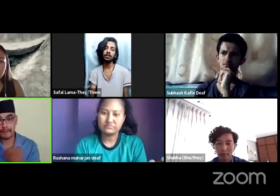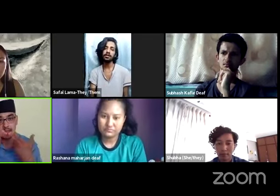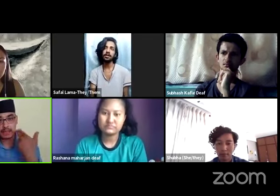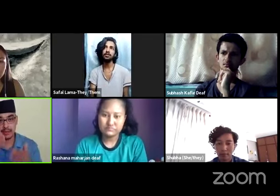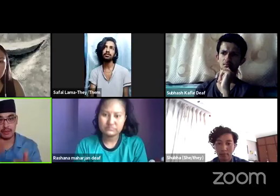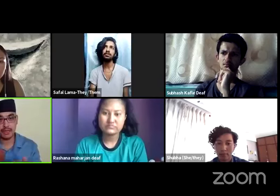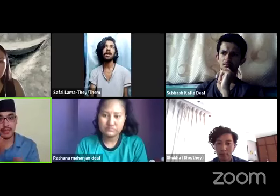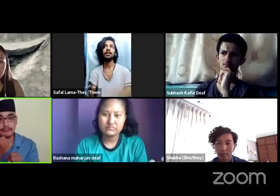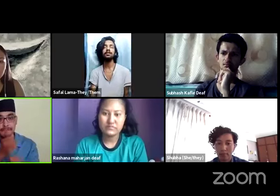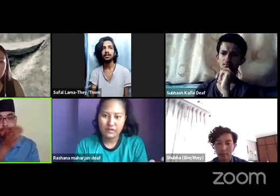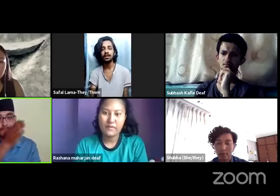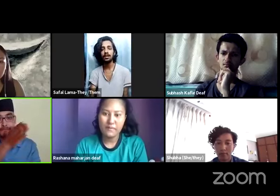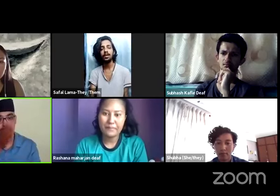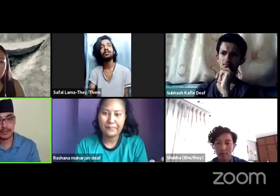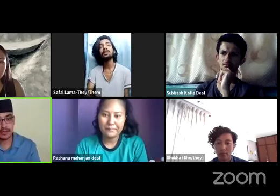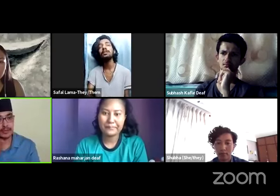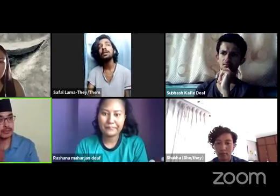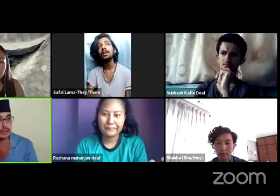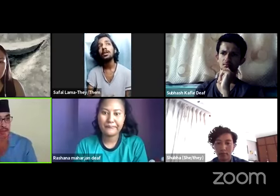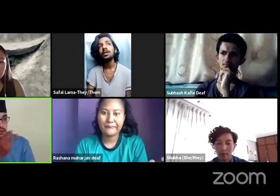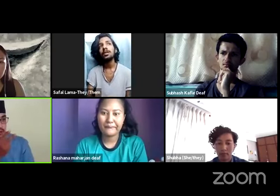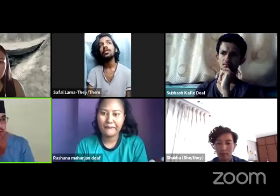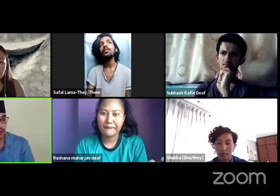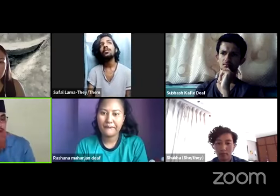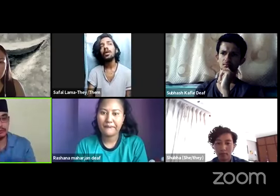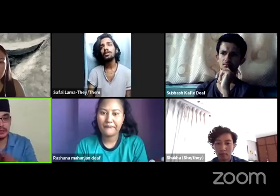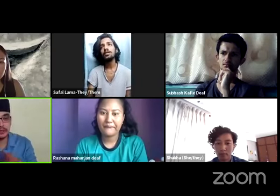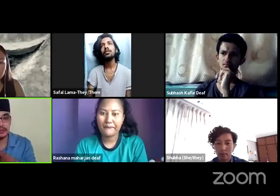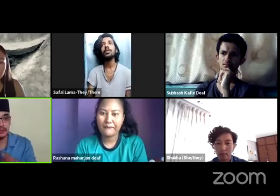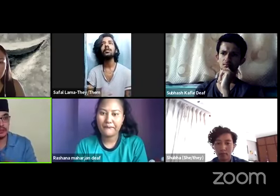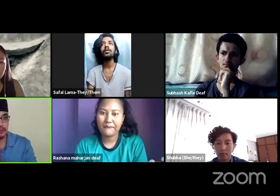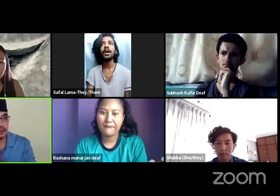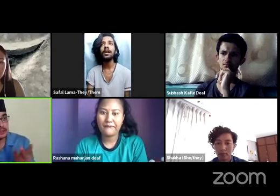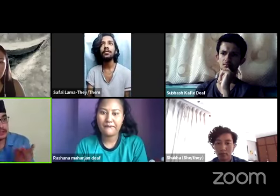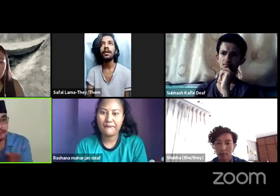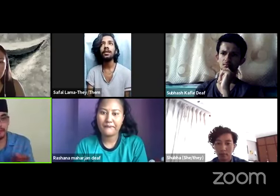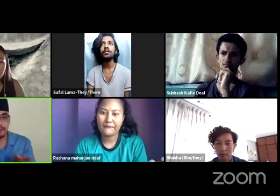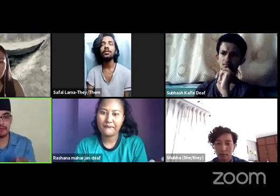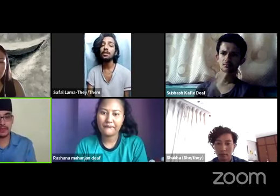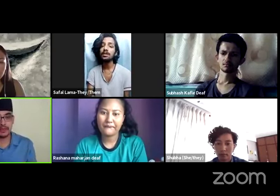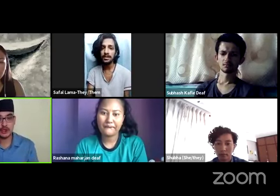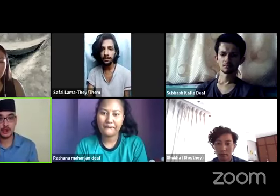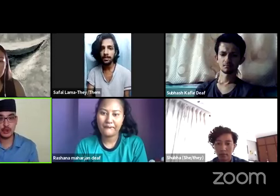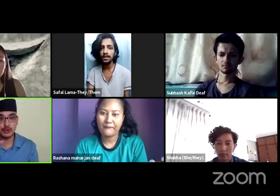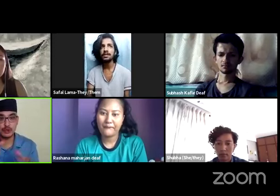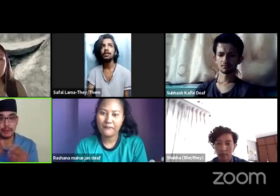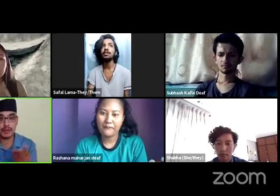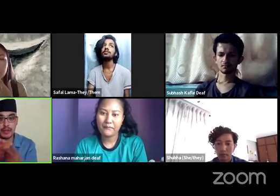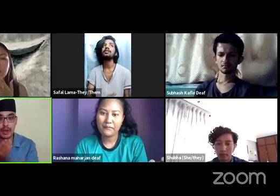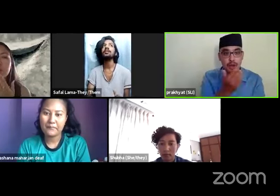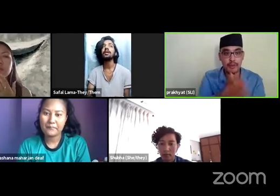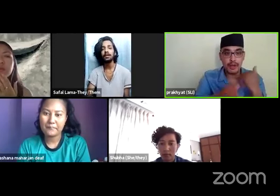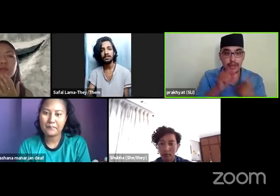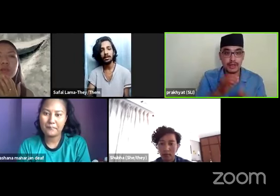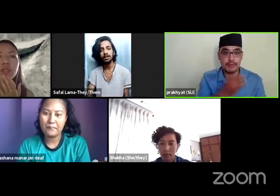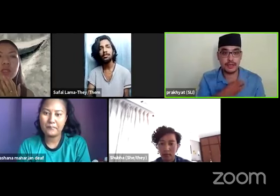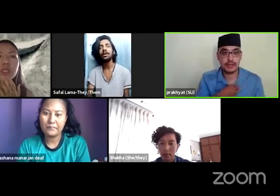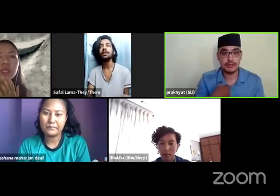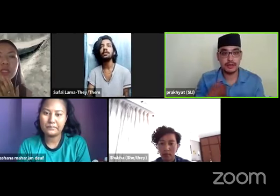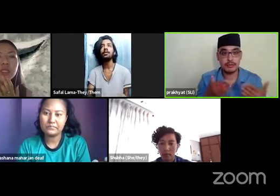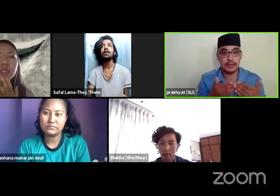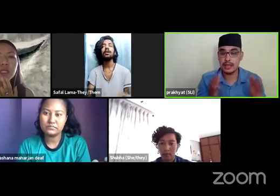कुनै ठाउँमा जान्छु, आई डोन्ट सी मैले चाहिँ कुनै पनि कोही म जस्तो कोही क्वेयर आइडेन्टिफाई गर्ने विथ डिसेबिलिटी मान्छे अहिलेसम्म चाहिँ भेटेको